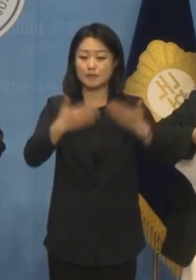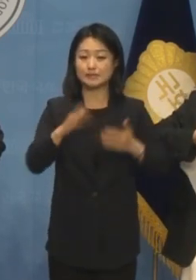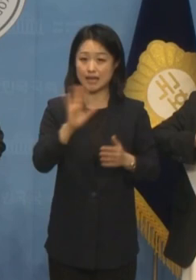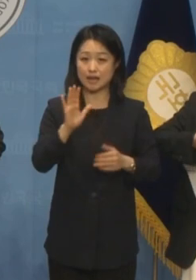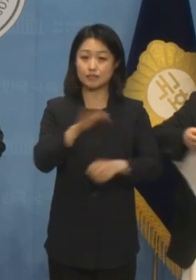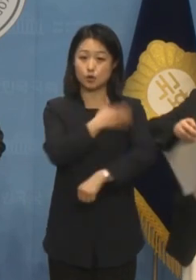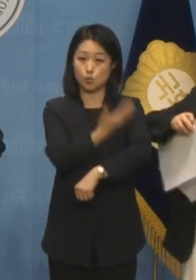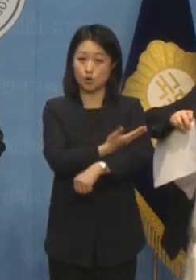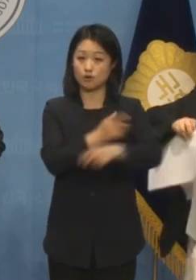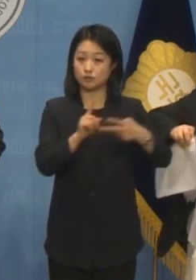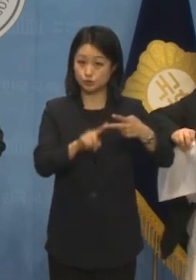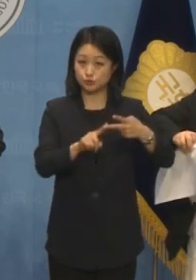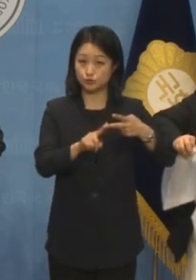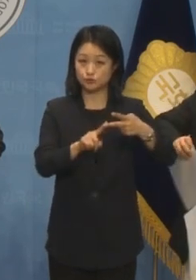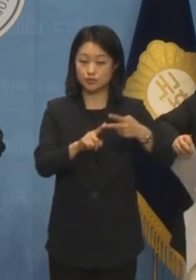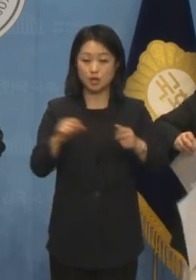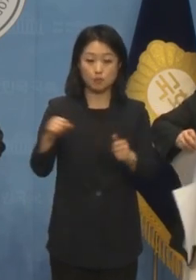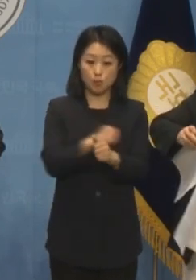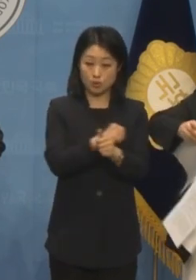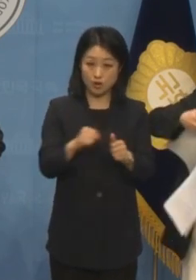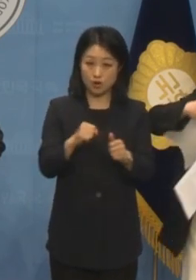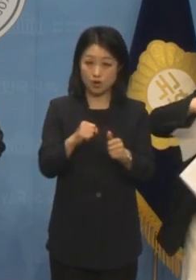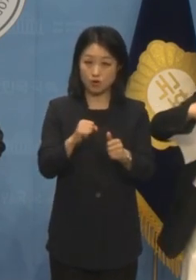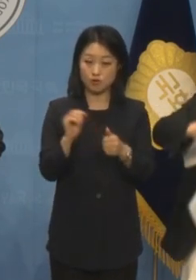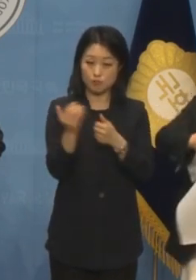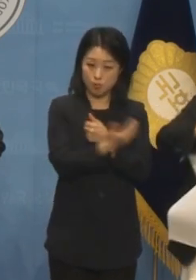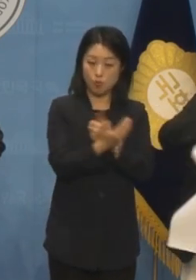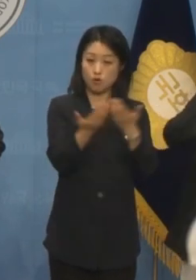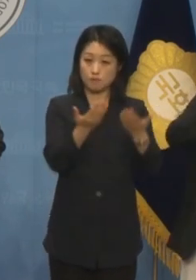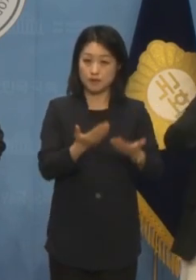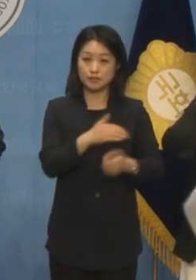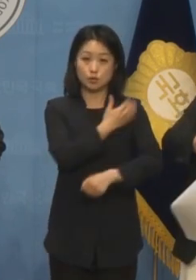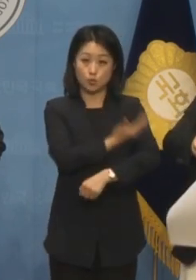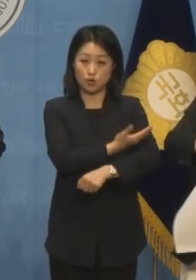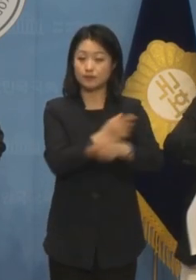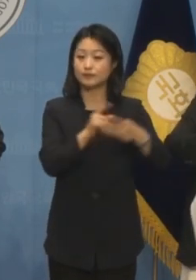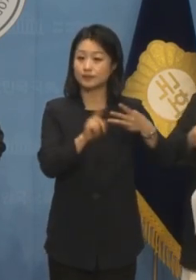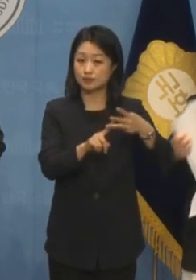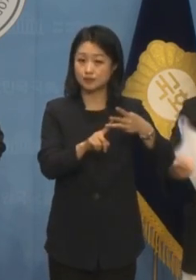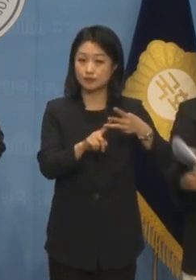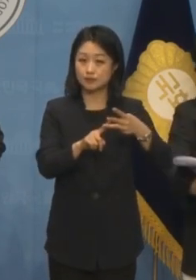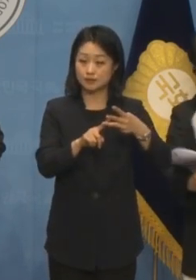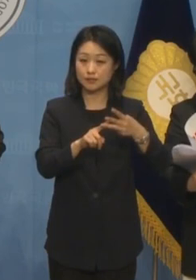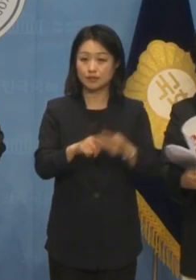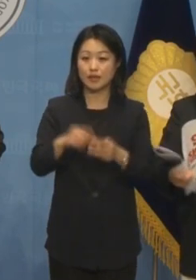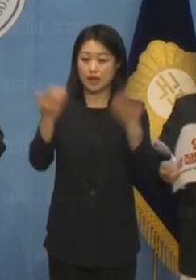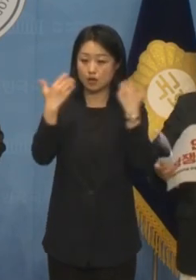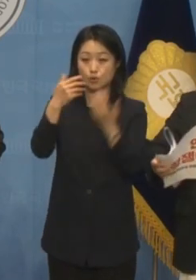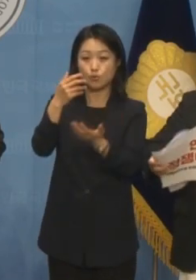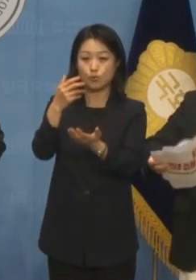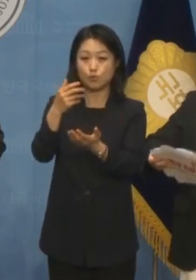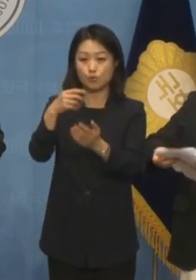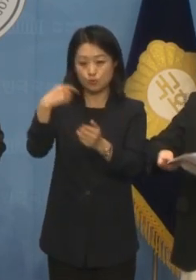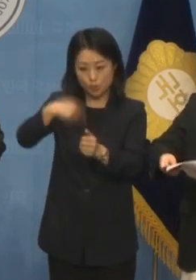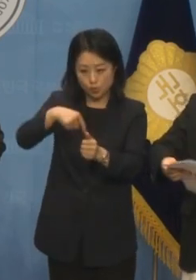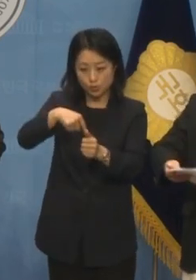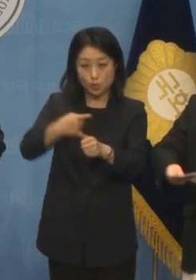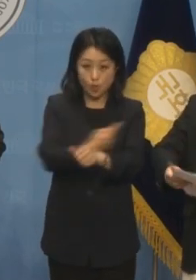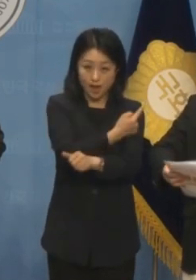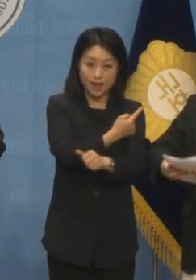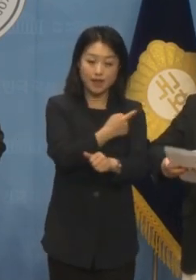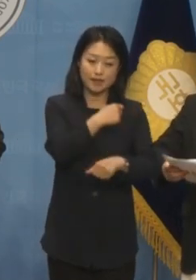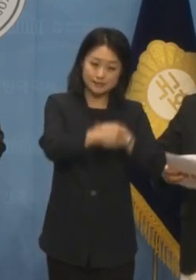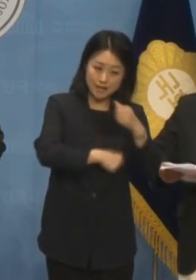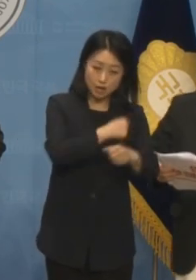권리. 둘째, 폭력으로부터 자유로울 권리. 셋째, 정규 교과 이외의 교육활동의